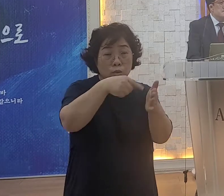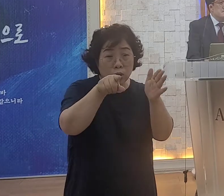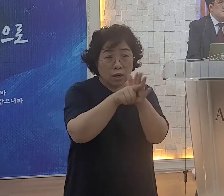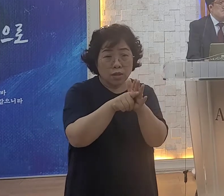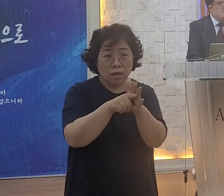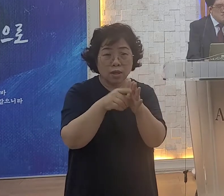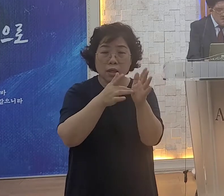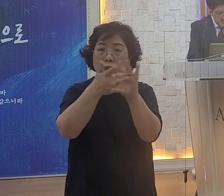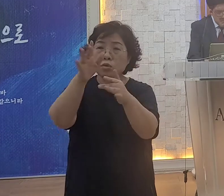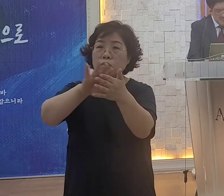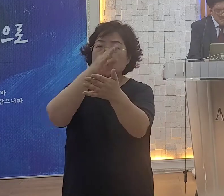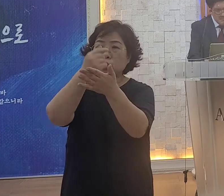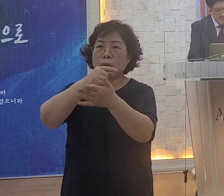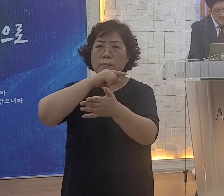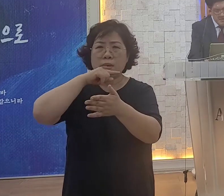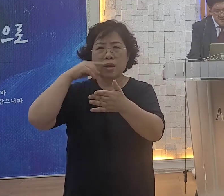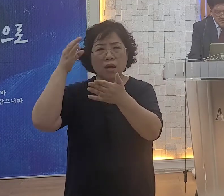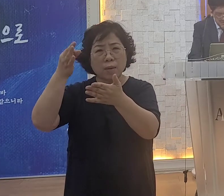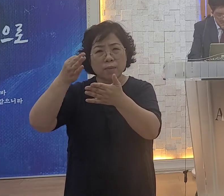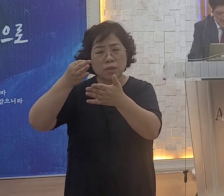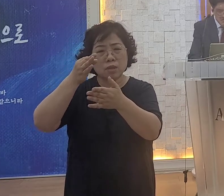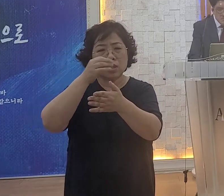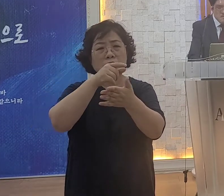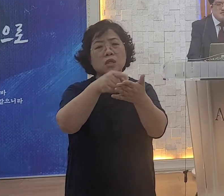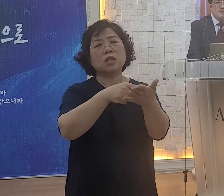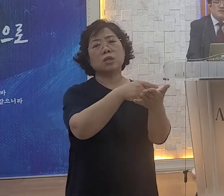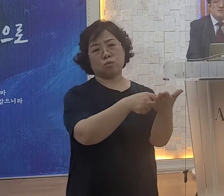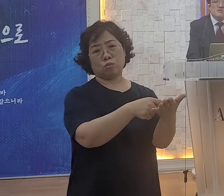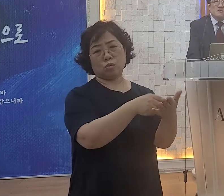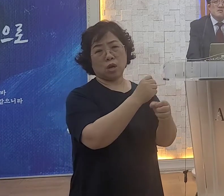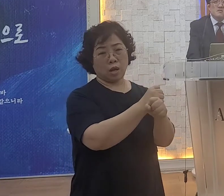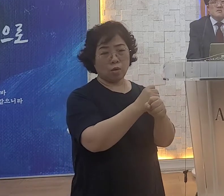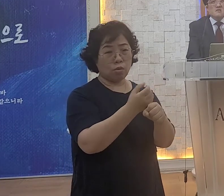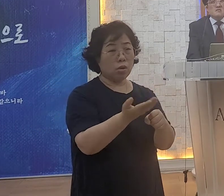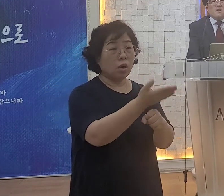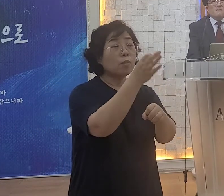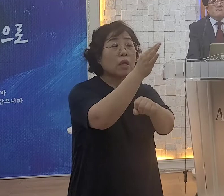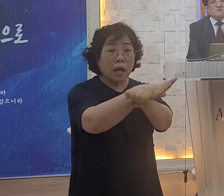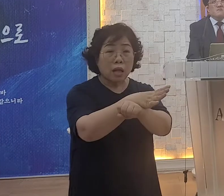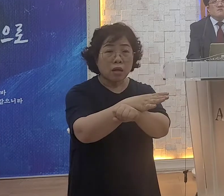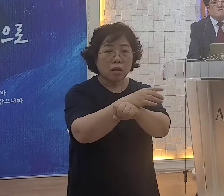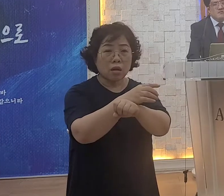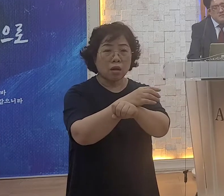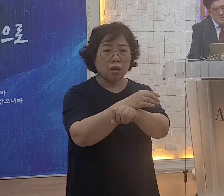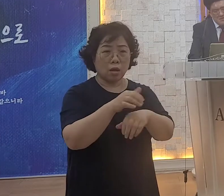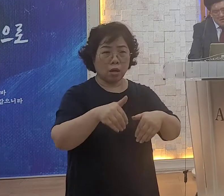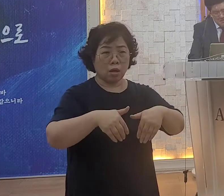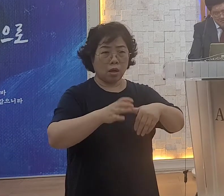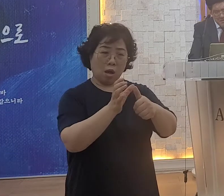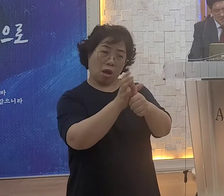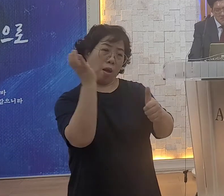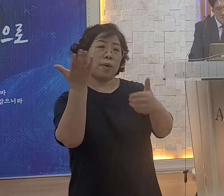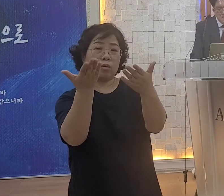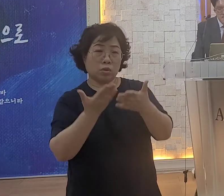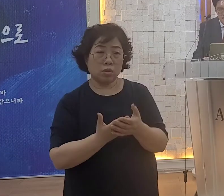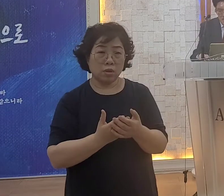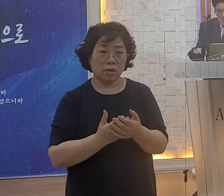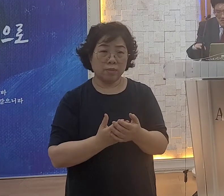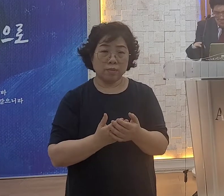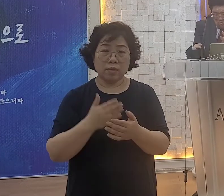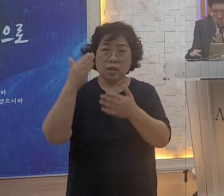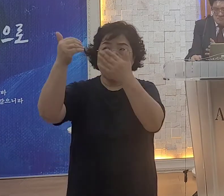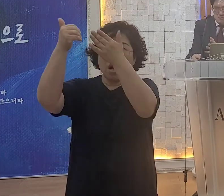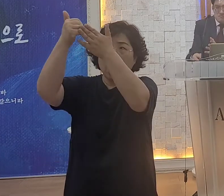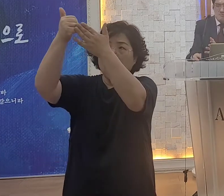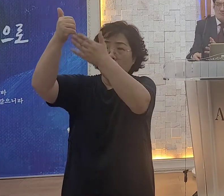거예요. 속량하셨다. 천지를 지으신 하나님께서 인간의 몸을 입고 이 땅에 오셔가지고